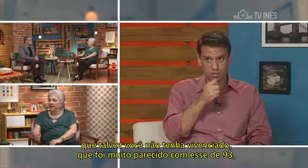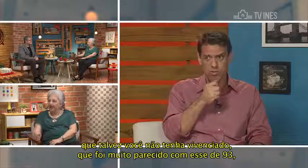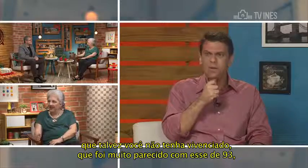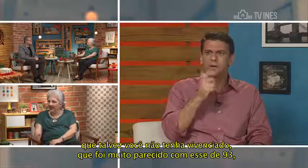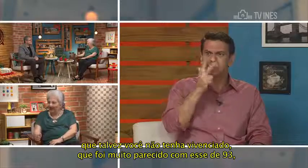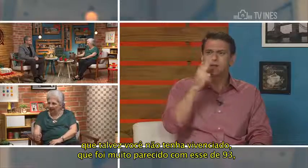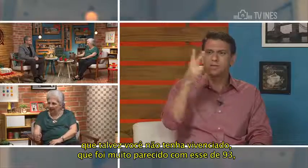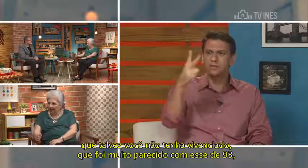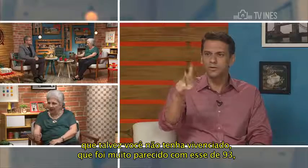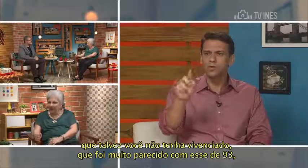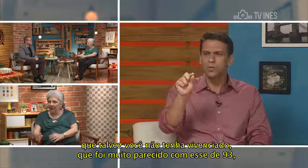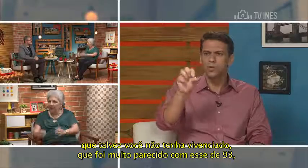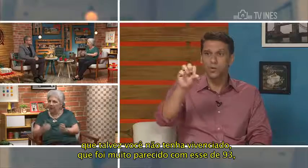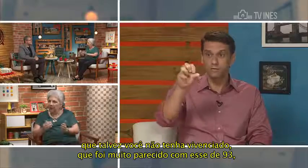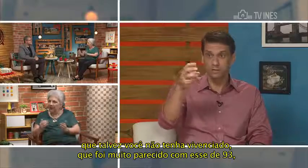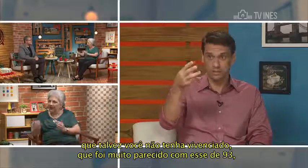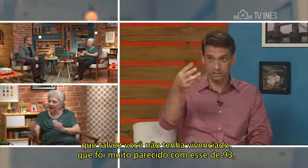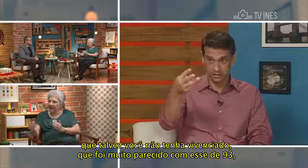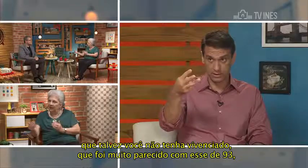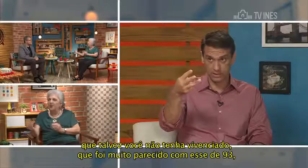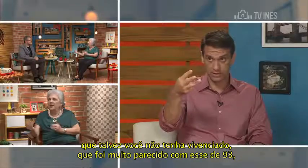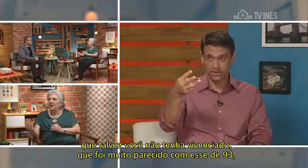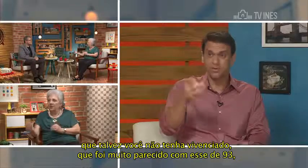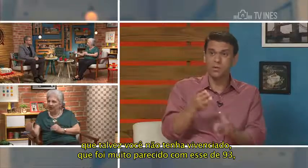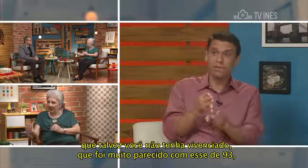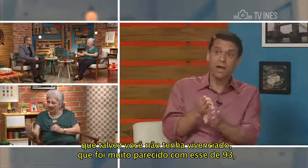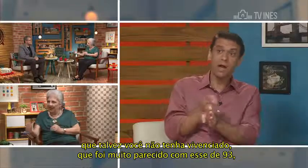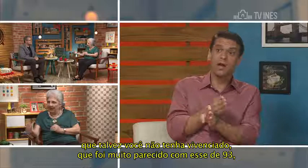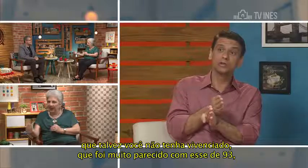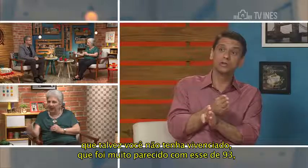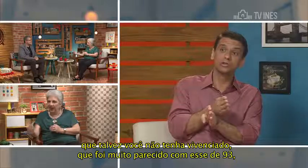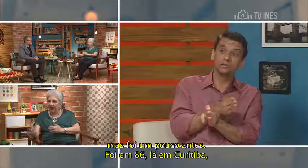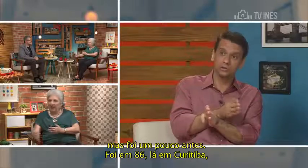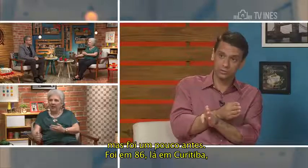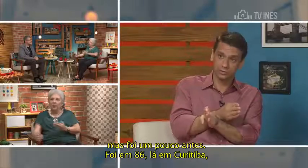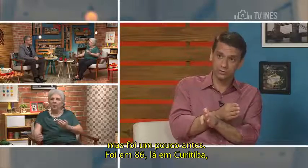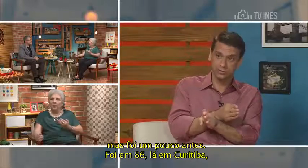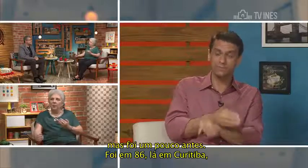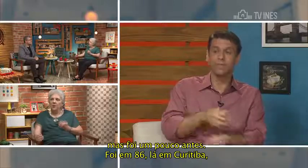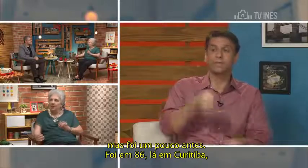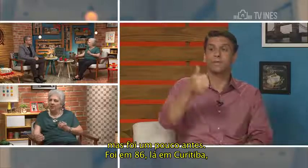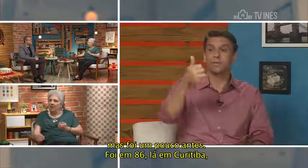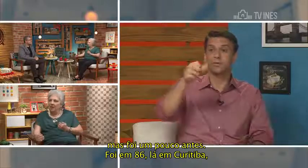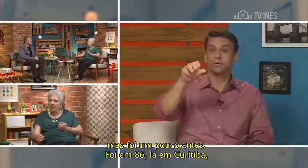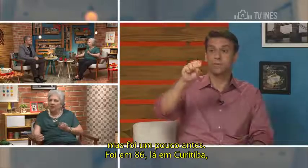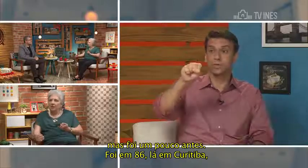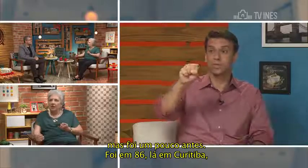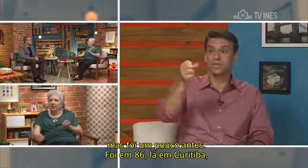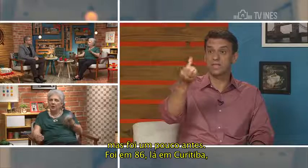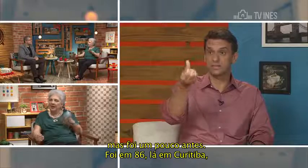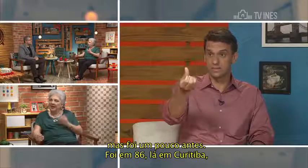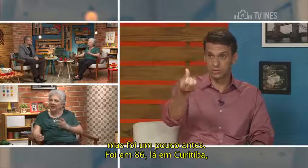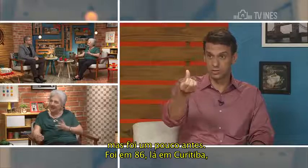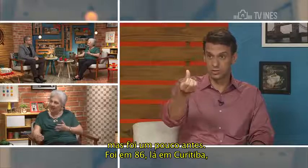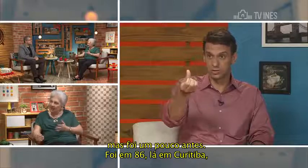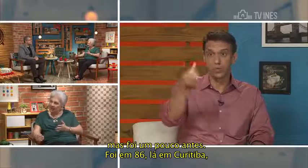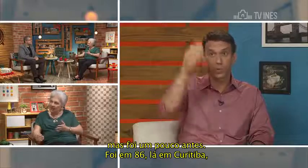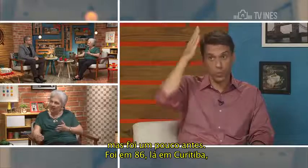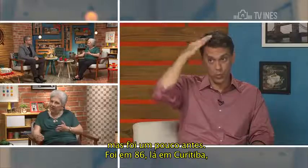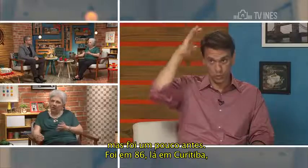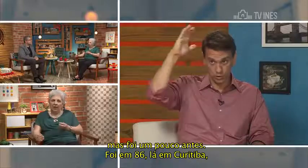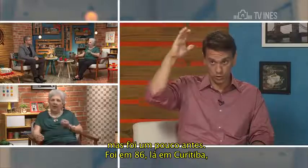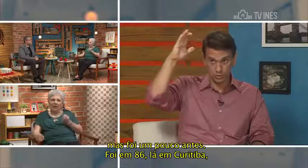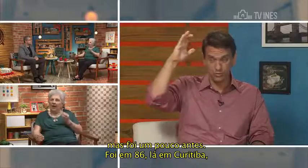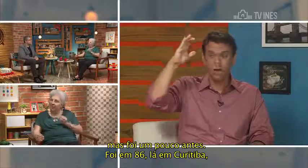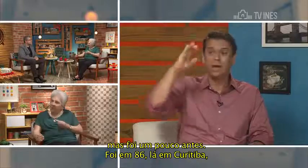Não tenha Vivenciado Que foi muito Parecido com esse De 93 Mas foi um pouco Antes Foi em 86